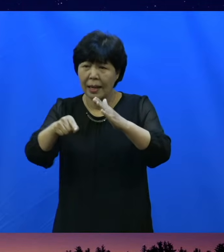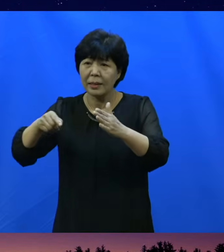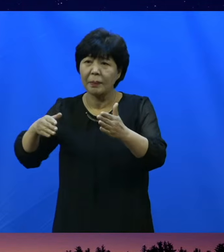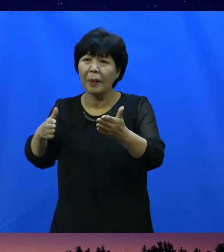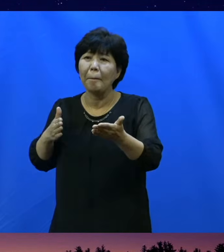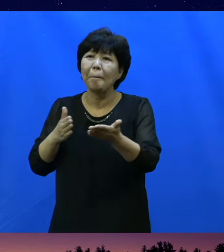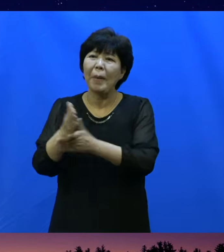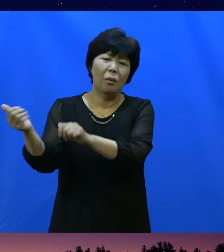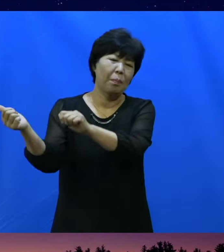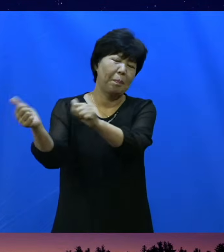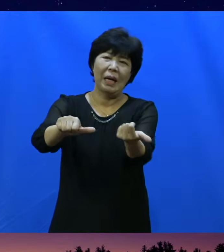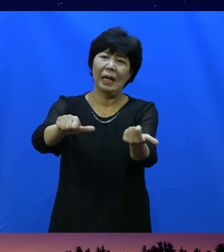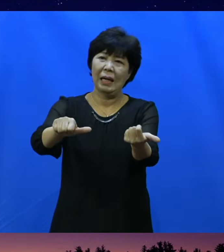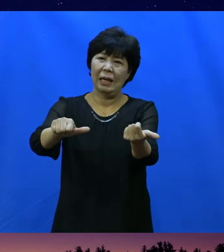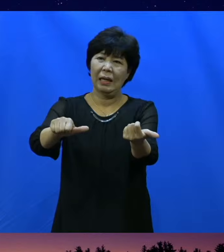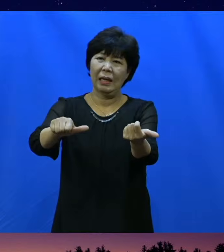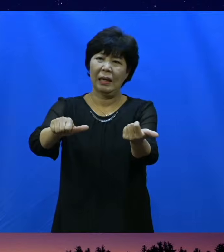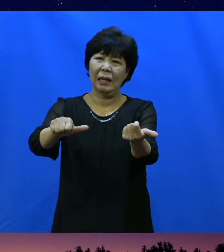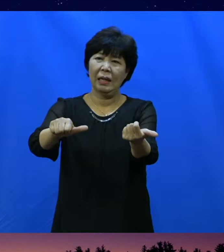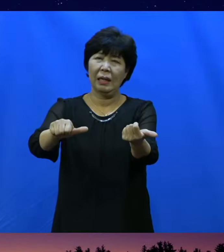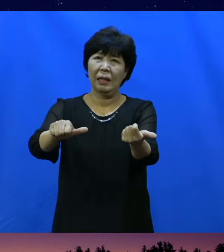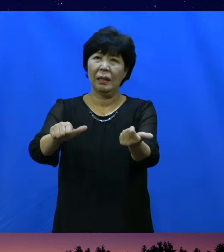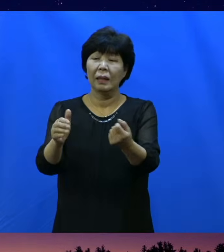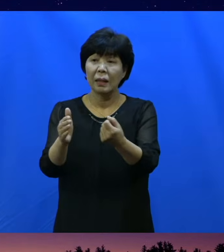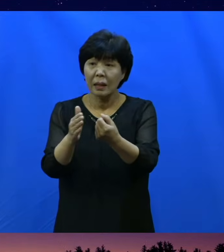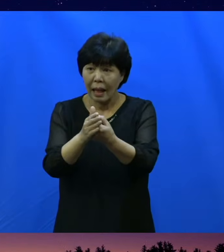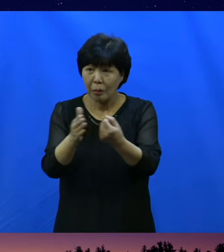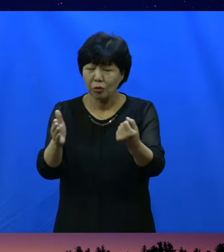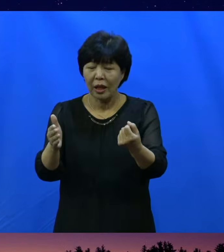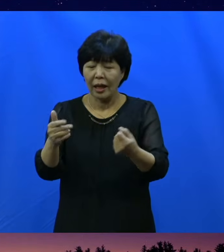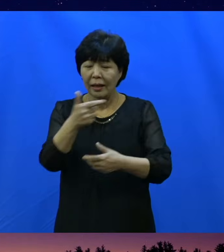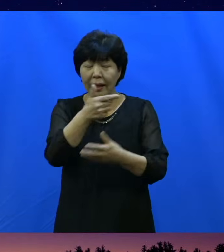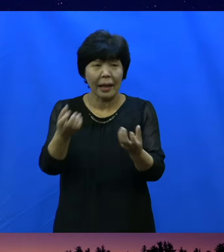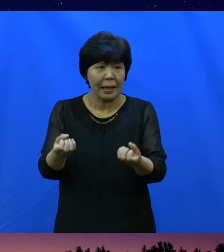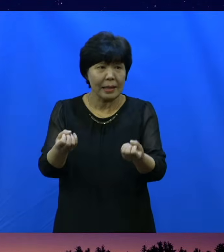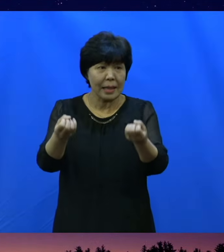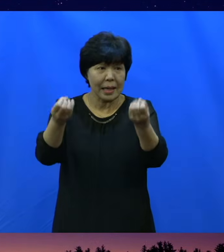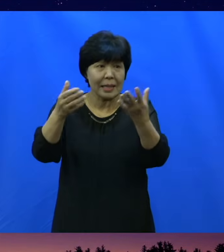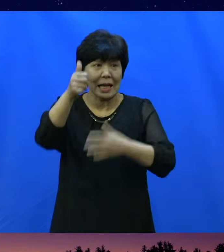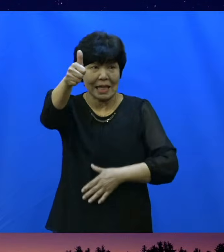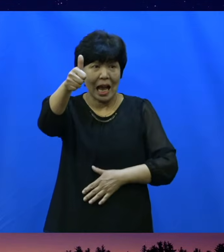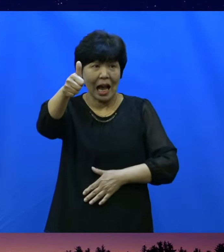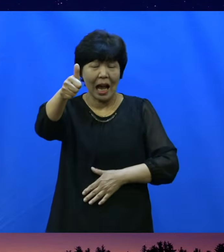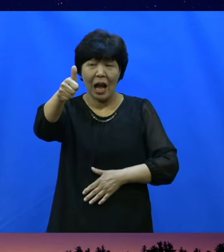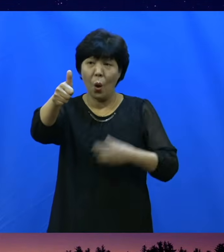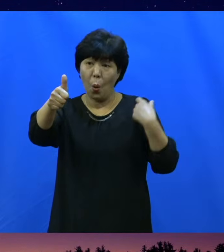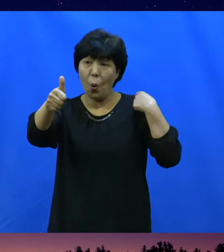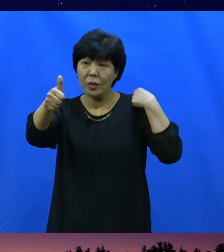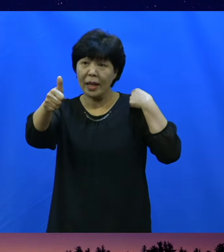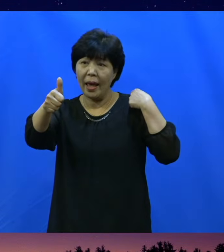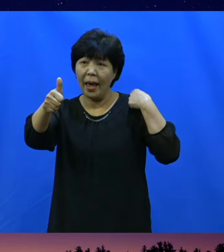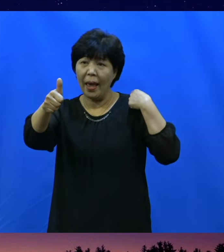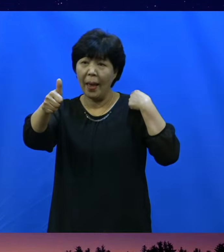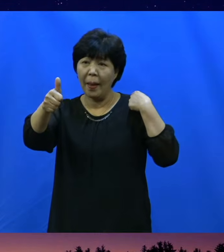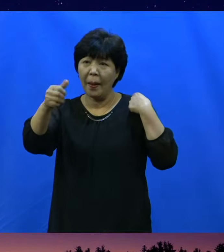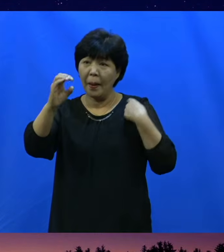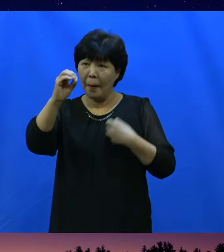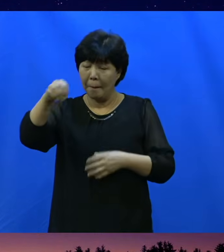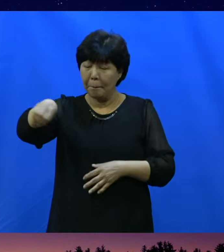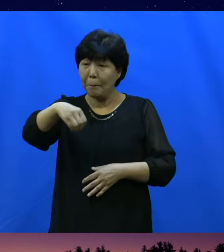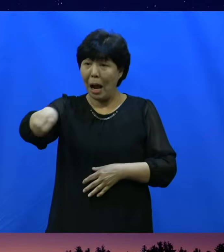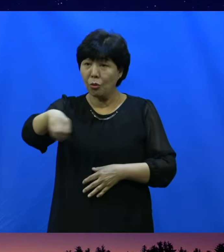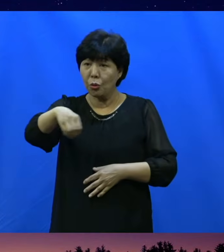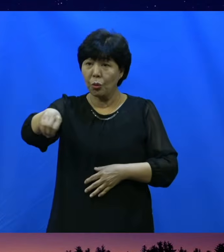거예요. 그래서 제사장의 옷자락에는 방울이 달려 있어요. 만약 소리가 나지 않으면 죽은 거니까.